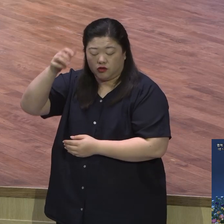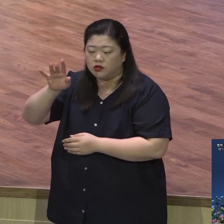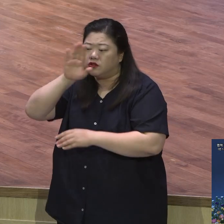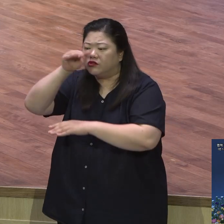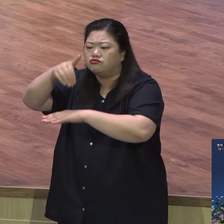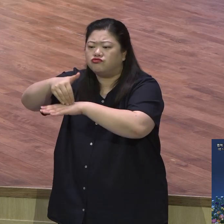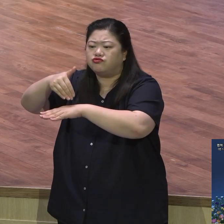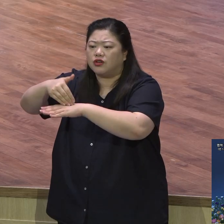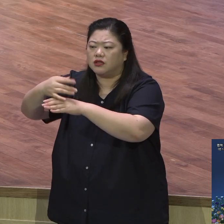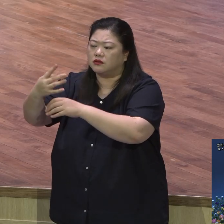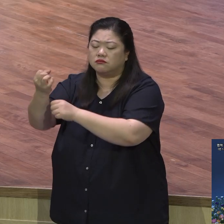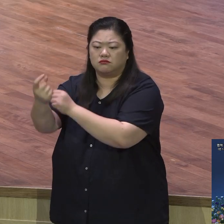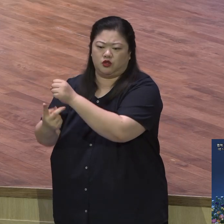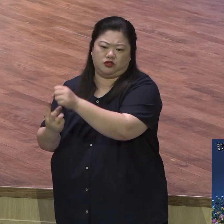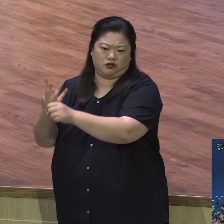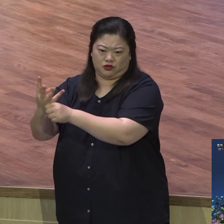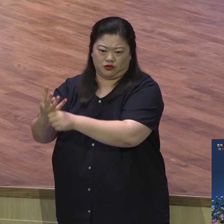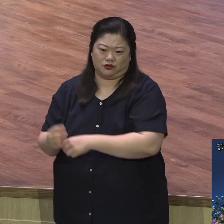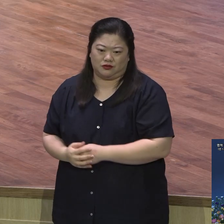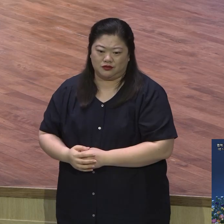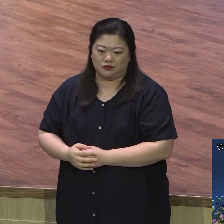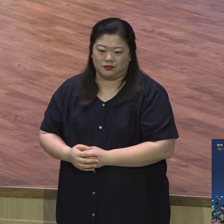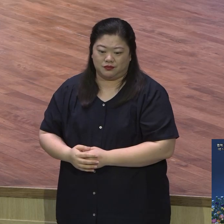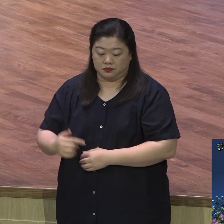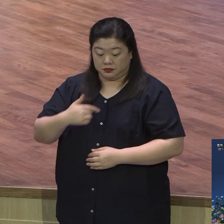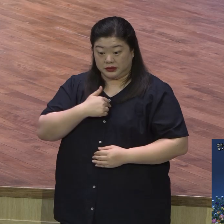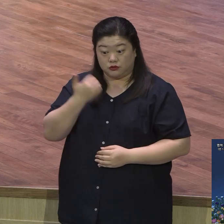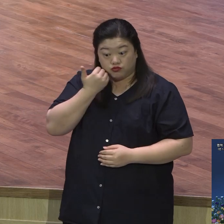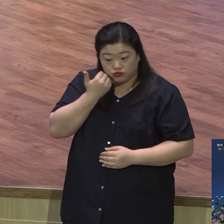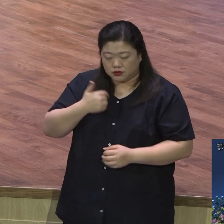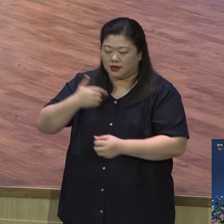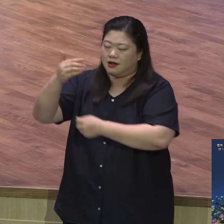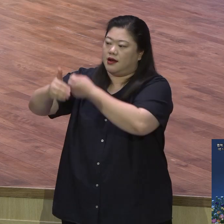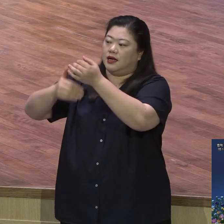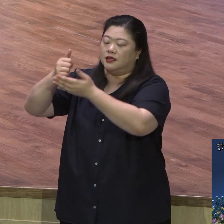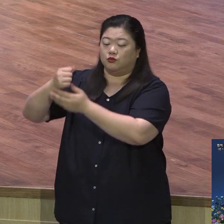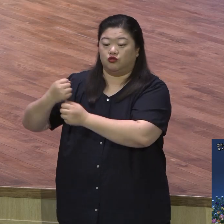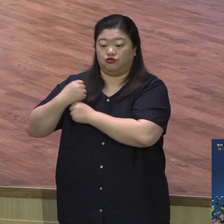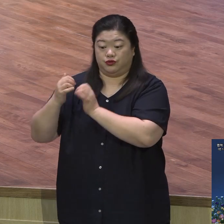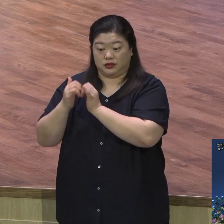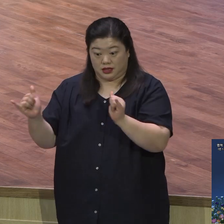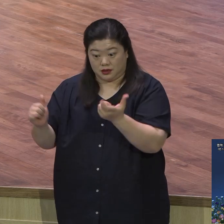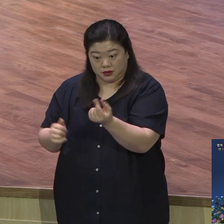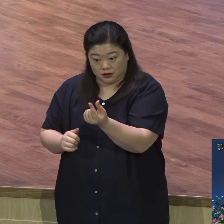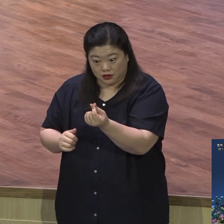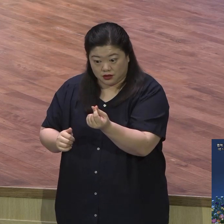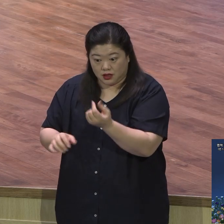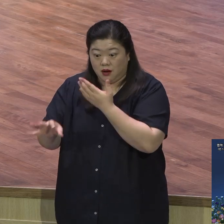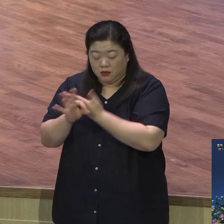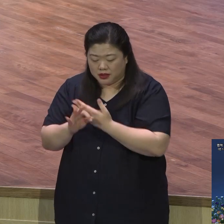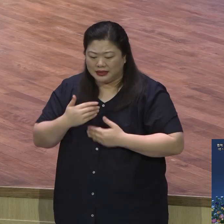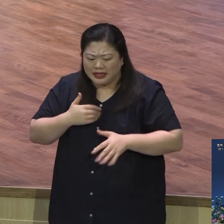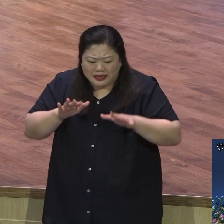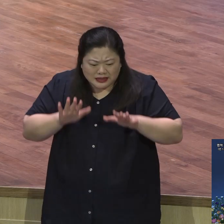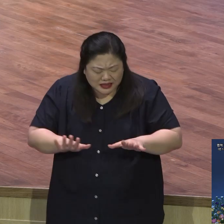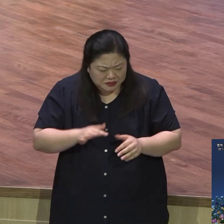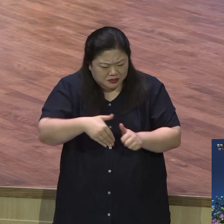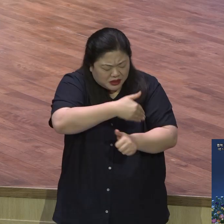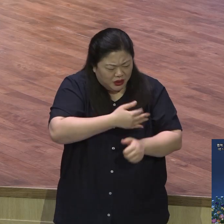하나님의 강한 군대 영적 군사로 다시금 태어나게 하기 위해서